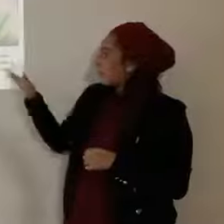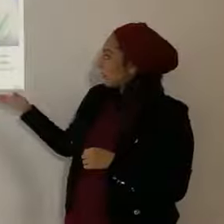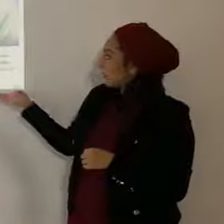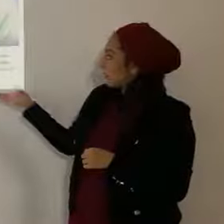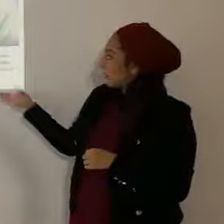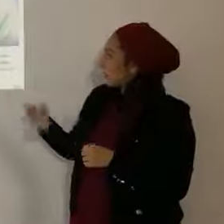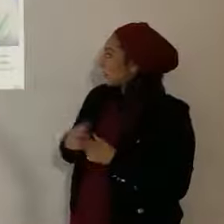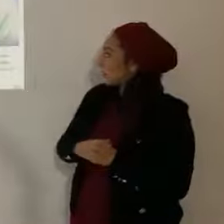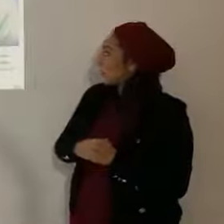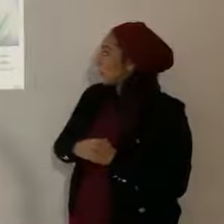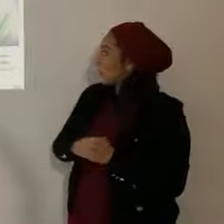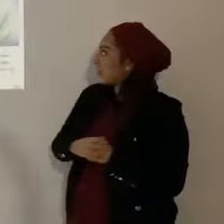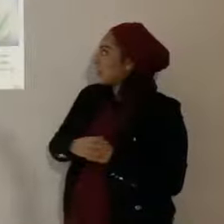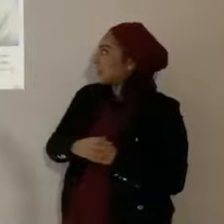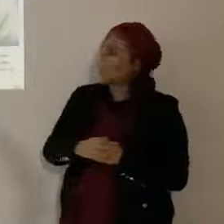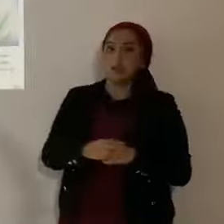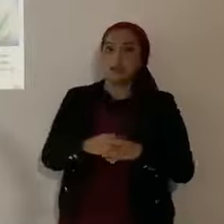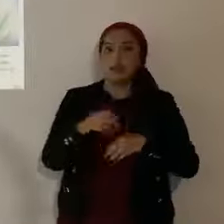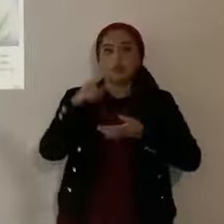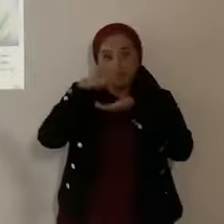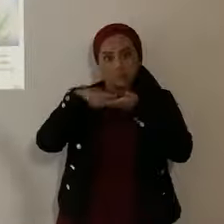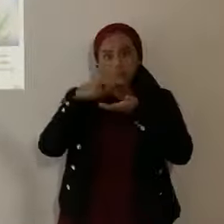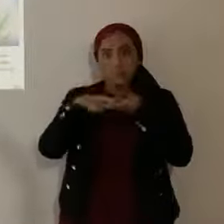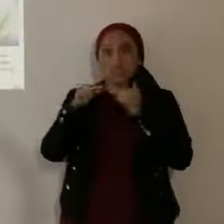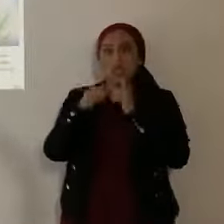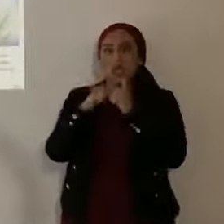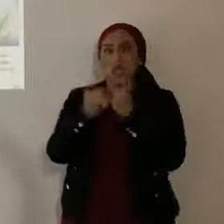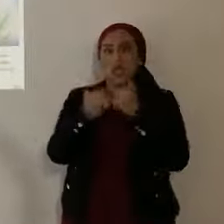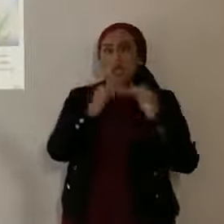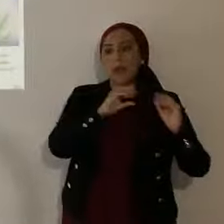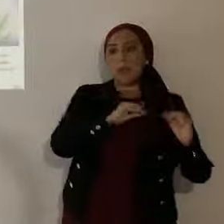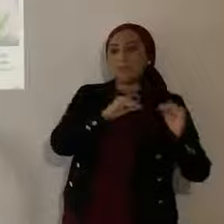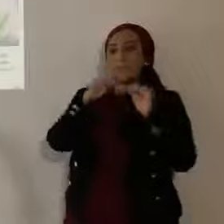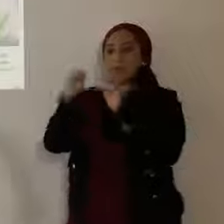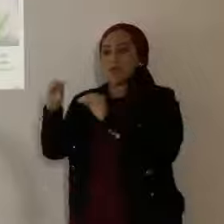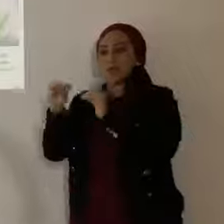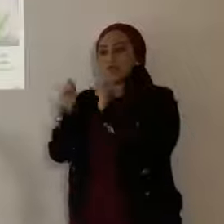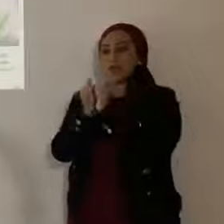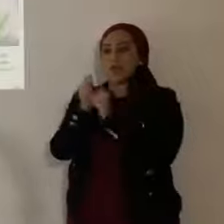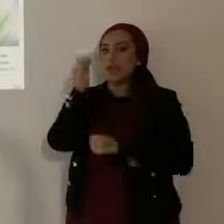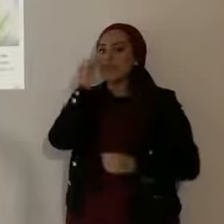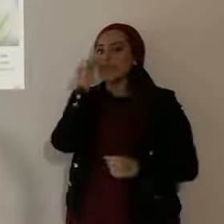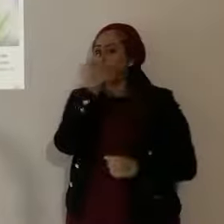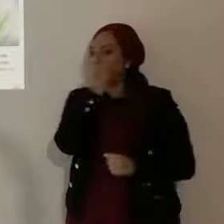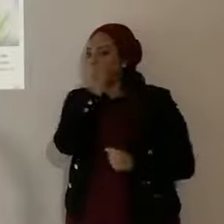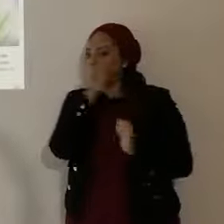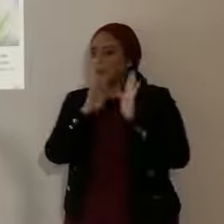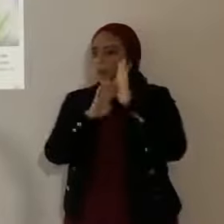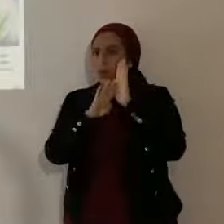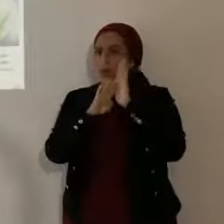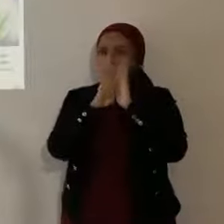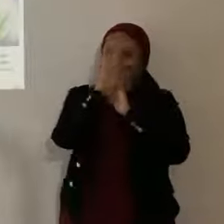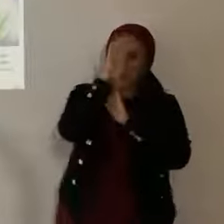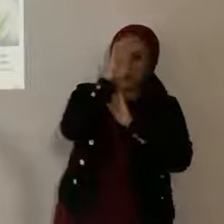2021, las búsquedas de cómo mudarse con plantas. superaron a las de cómo mudarse con niños o